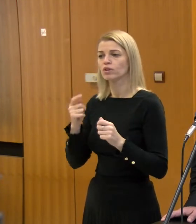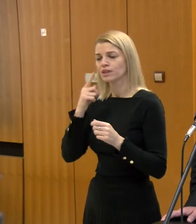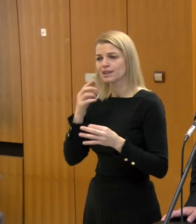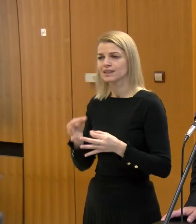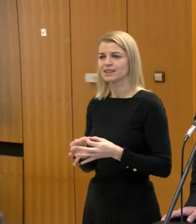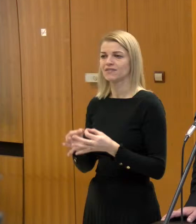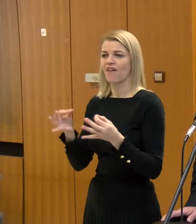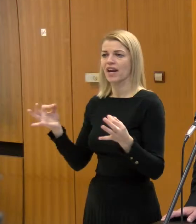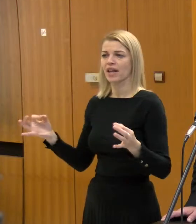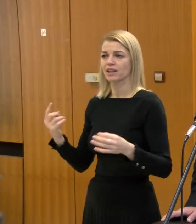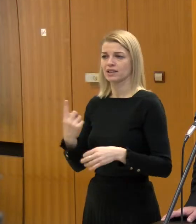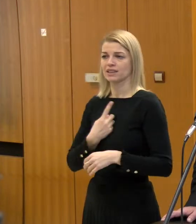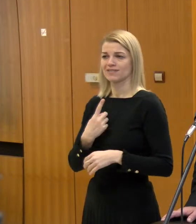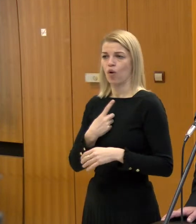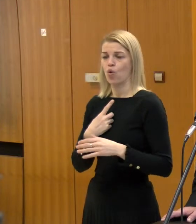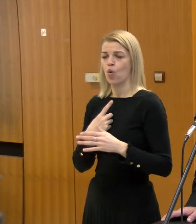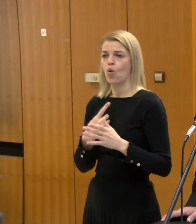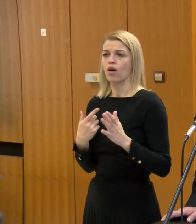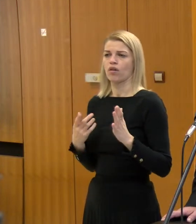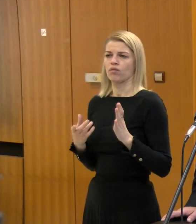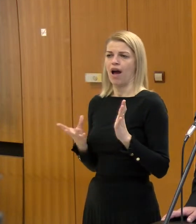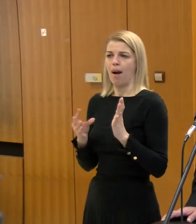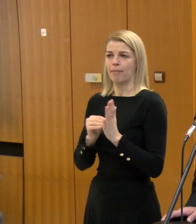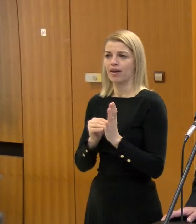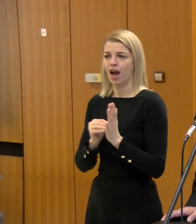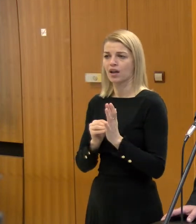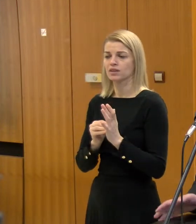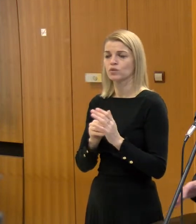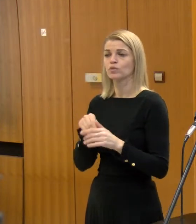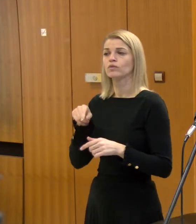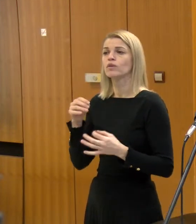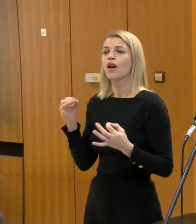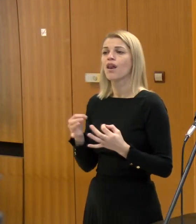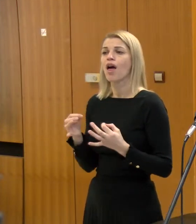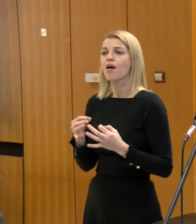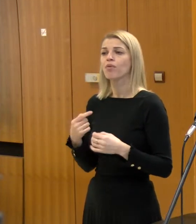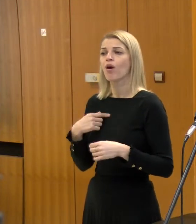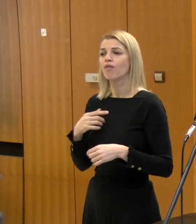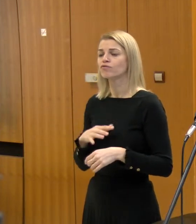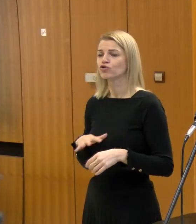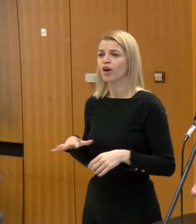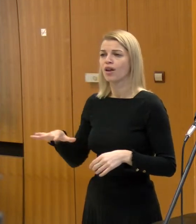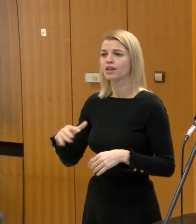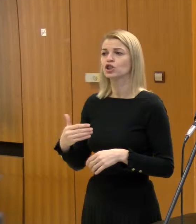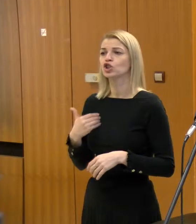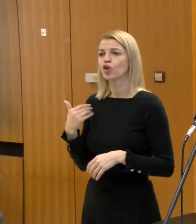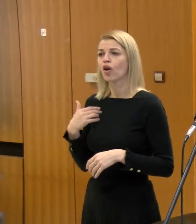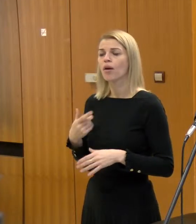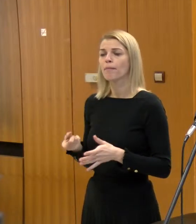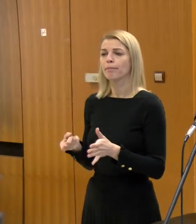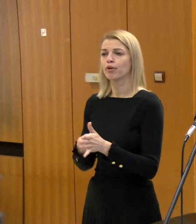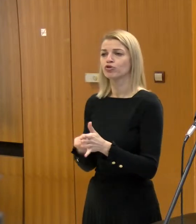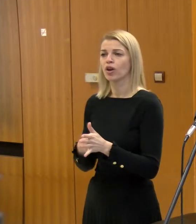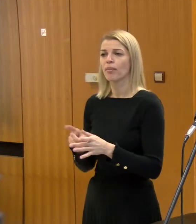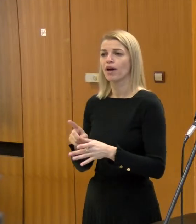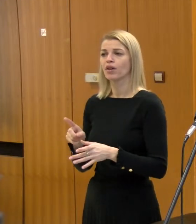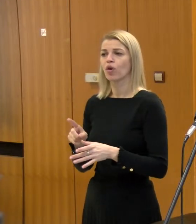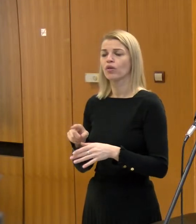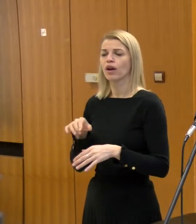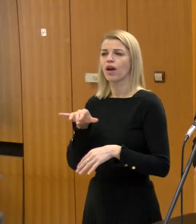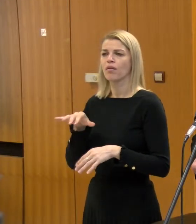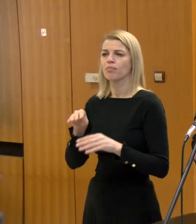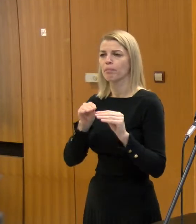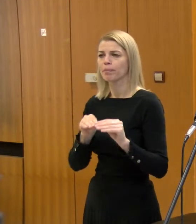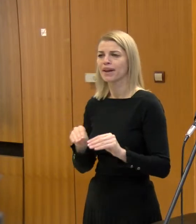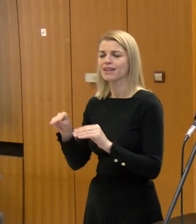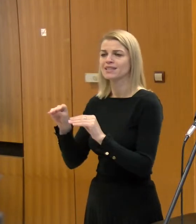zverejní tú svoju aplikáciu, lebo tu pripomínam, že my za všetky školy a zariadenia požiadame, ktoré sú v prenesenom